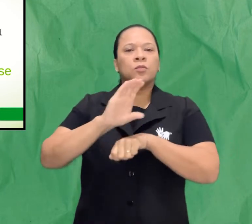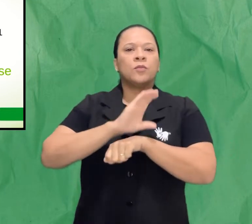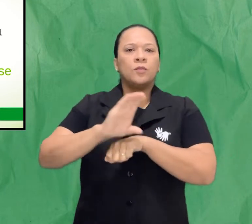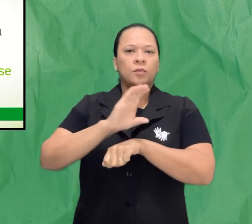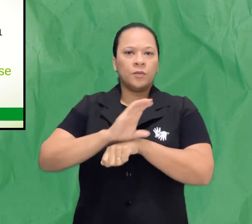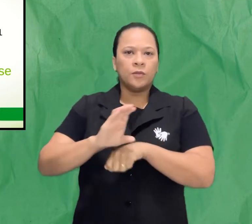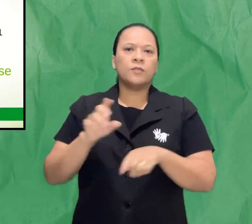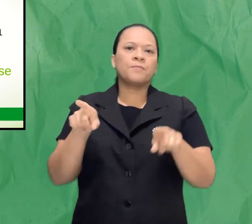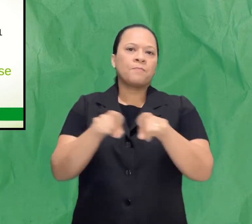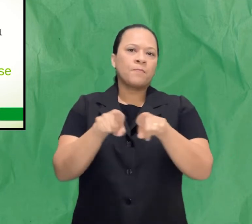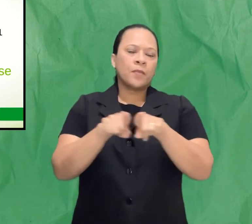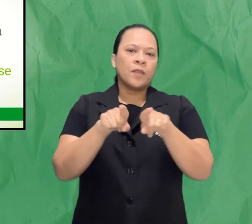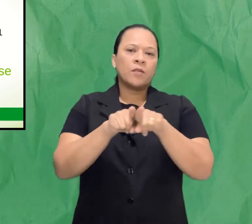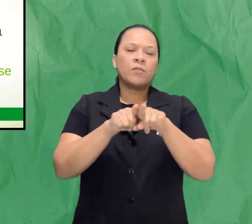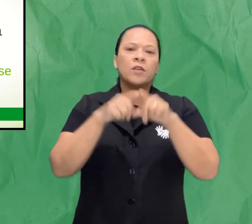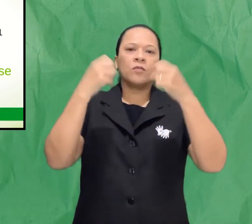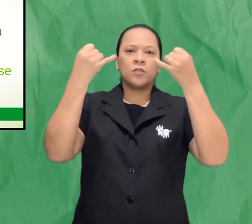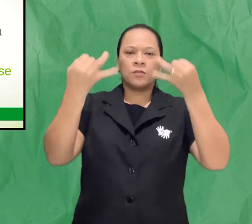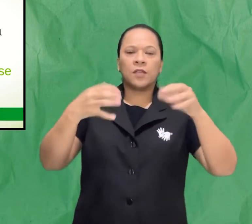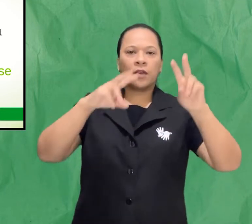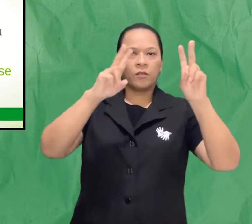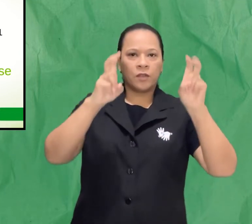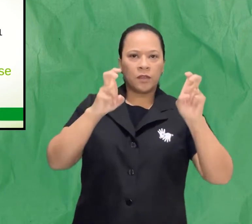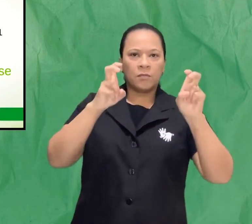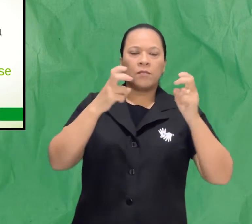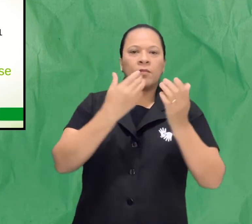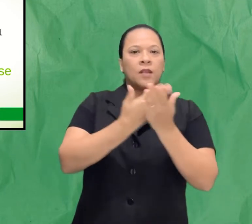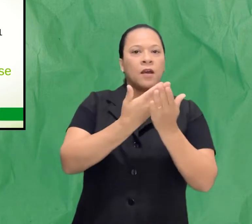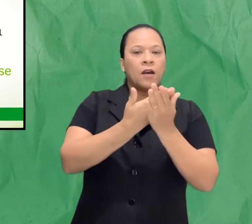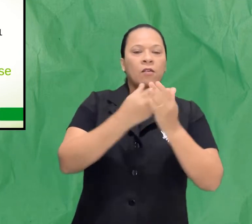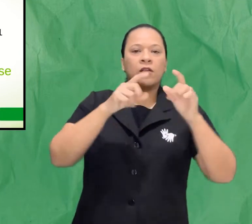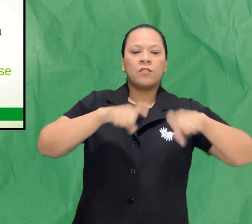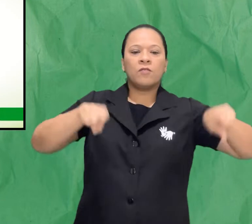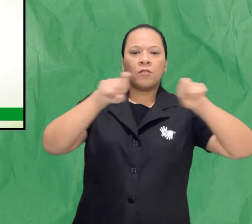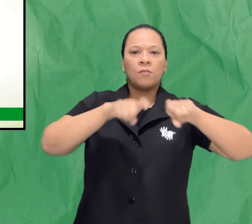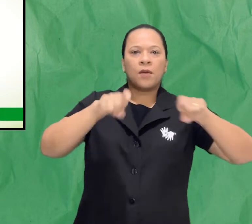curso e sobre o módulo de Informática Básica.